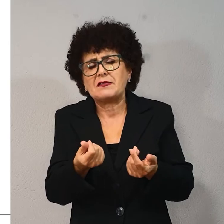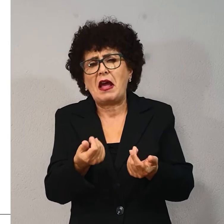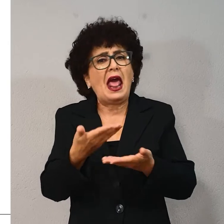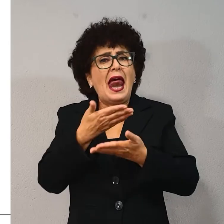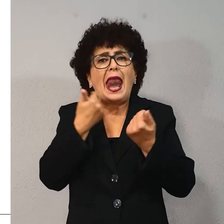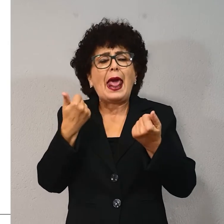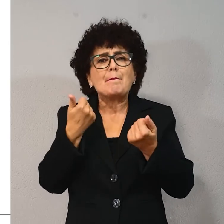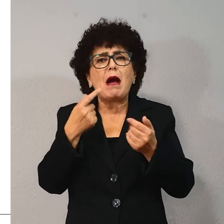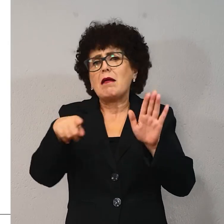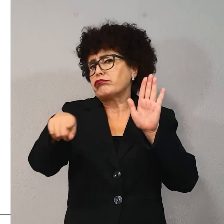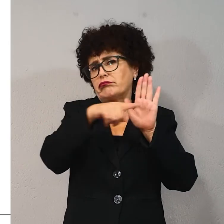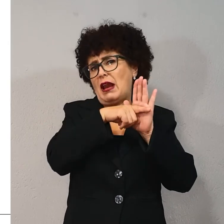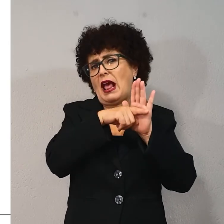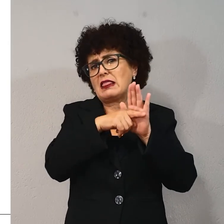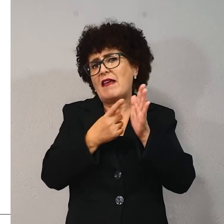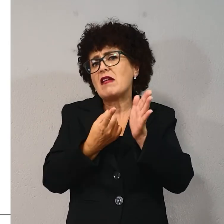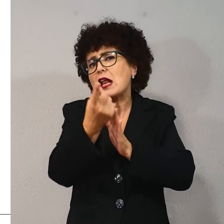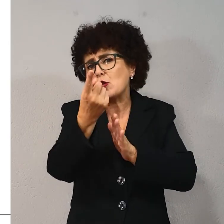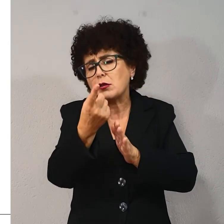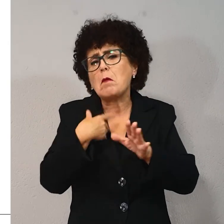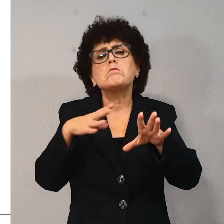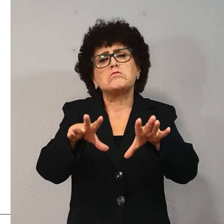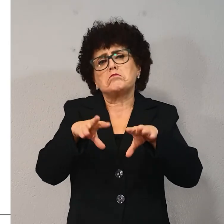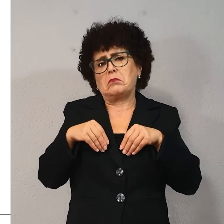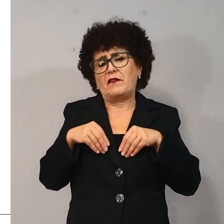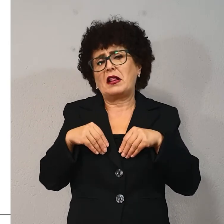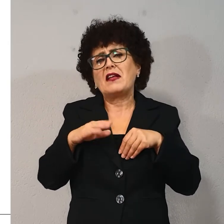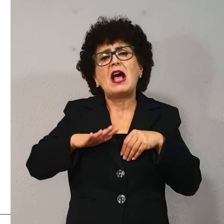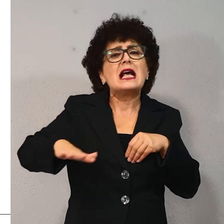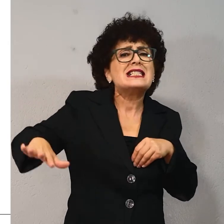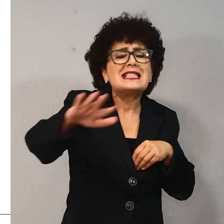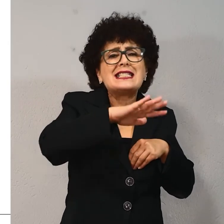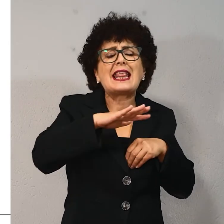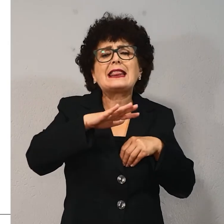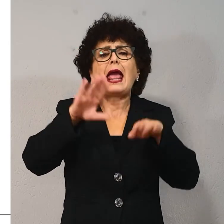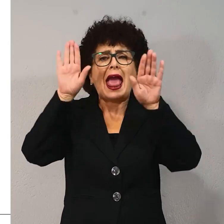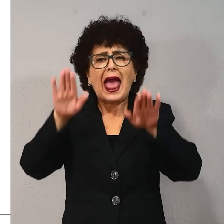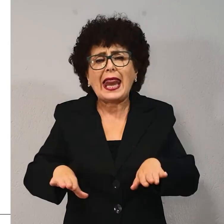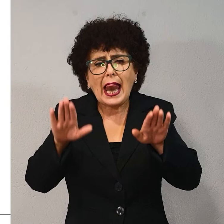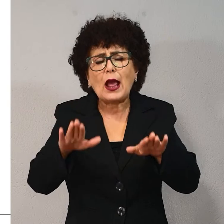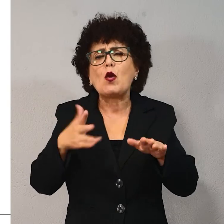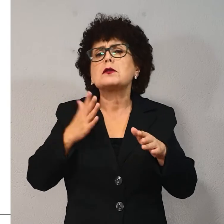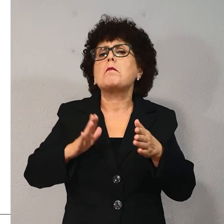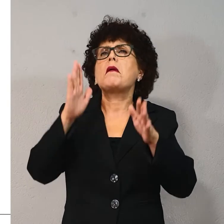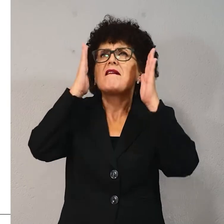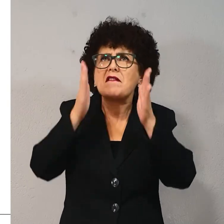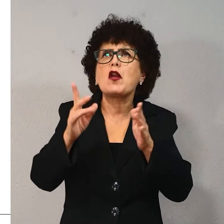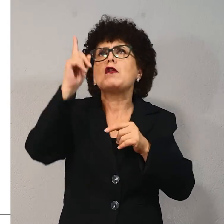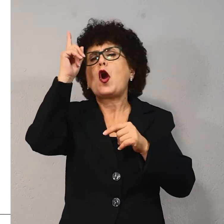Нема несакани ефекти. Прифатлив метод за сите религиозни и културни заедници.